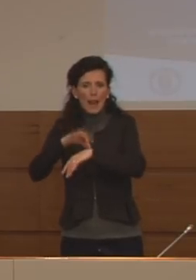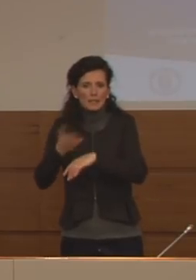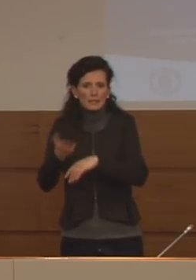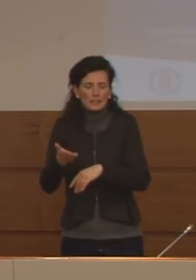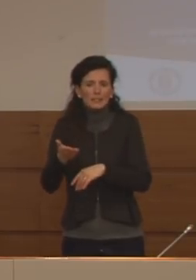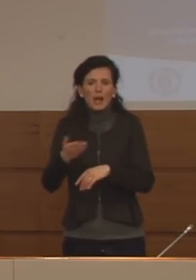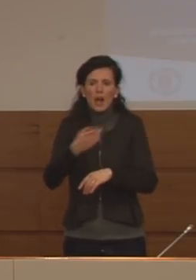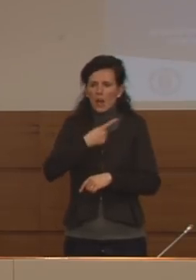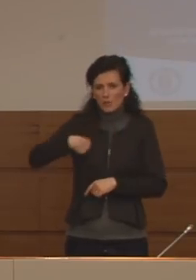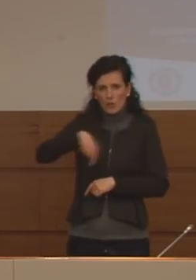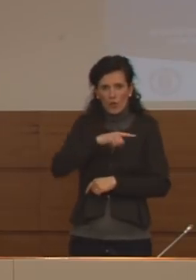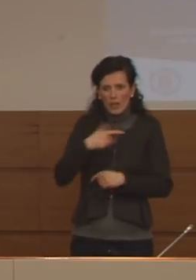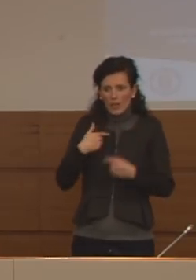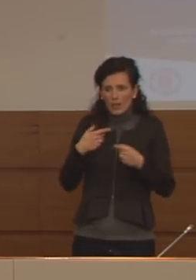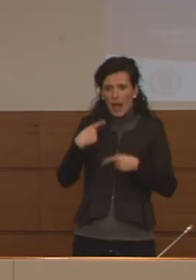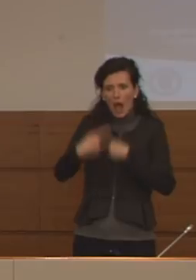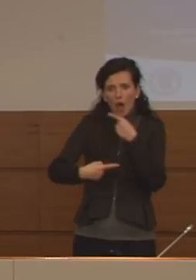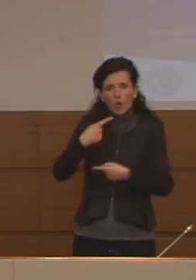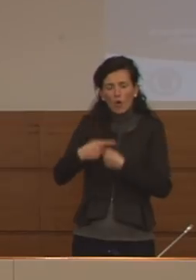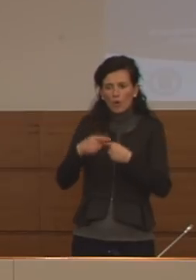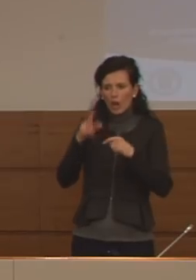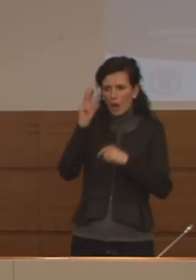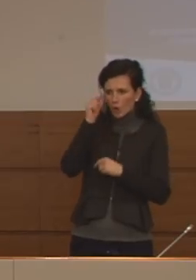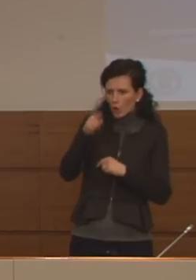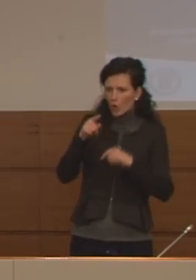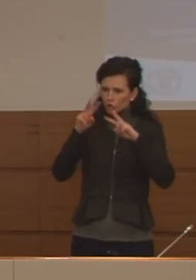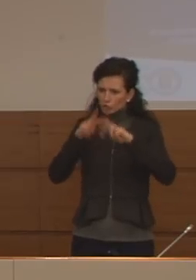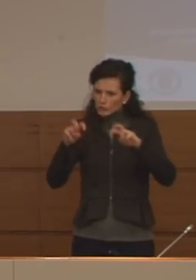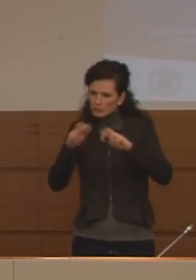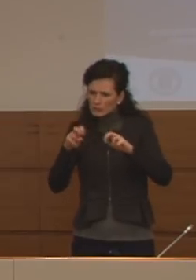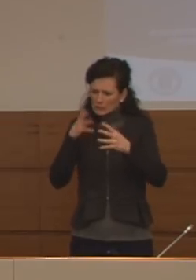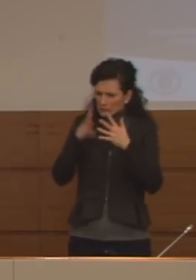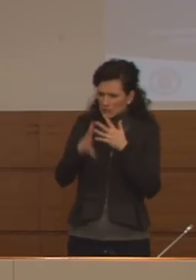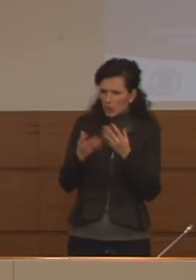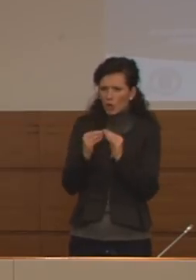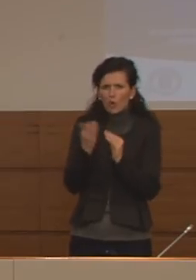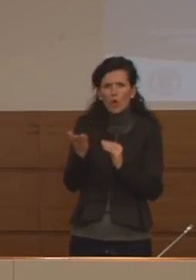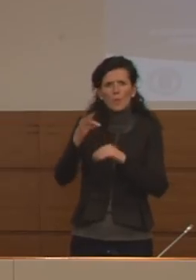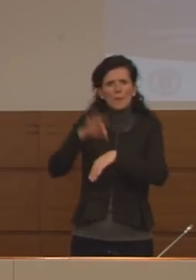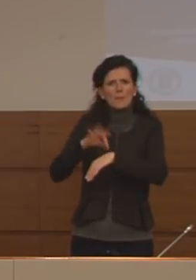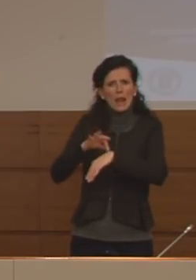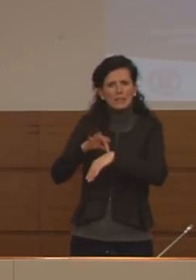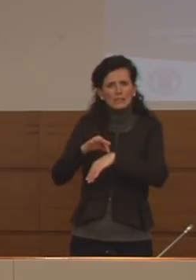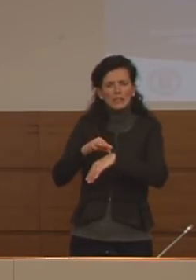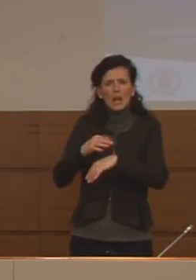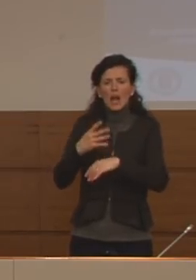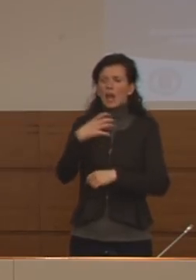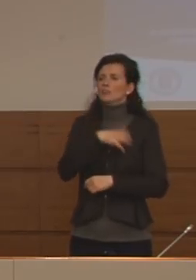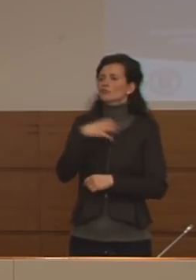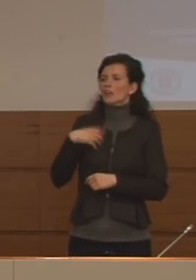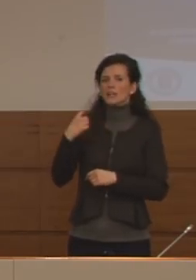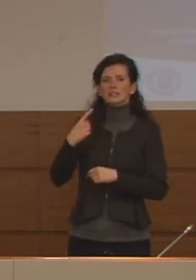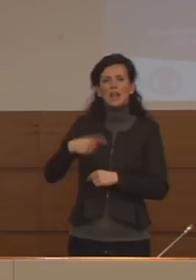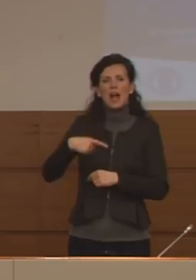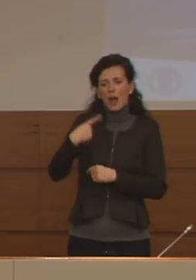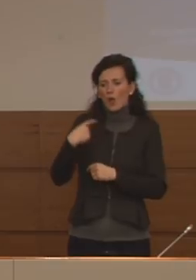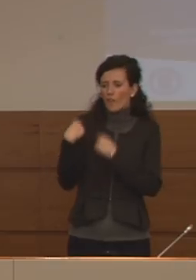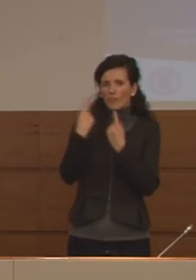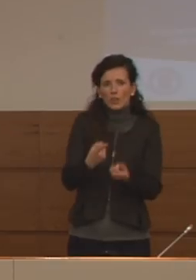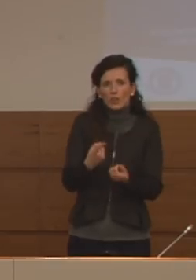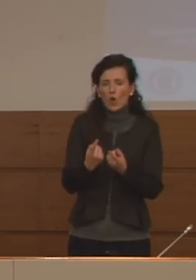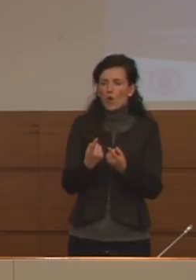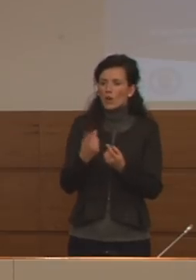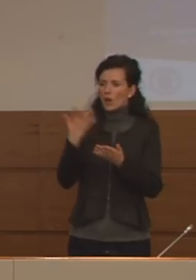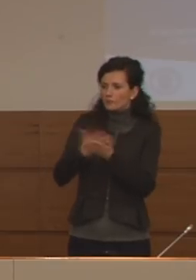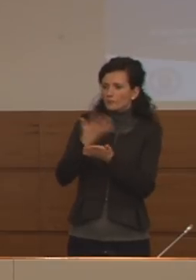conoscendo cioè la ricerca al giorno per giorno aggiunge nuovi elementi conoscitivi ma ad esempio il ruolo